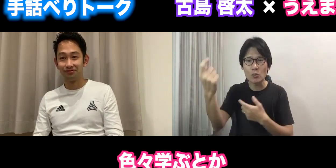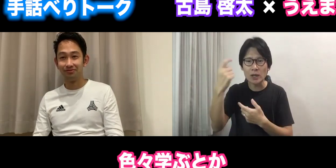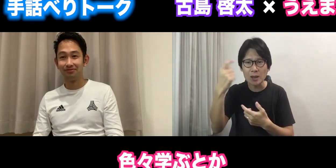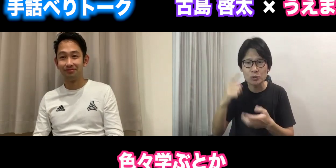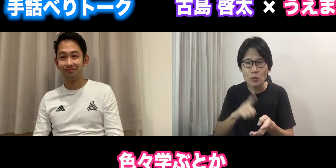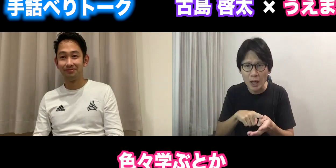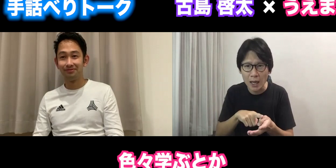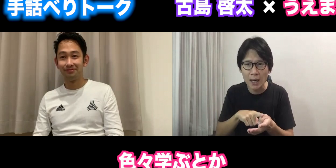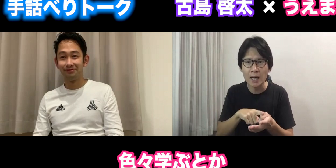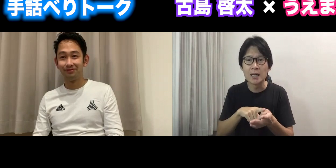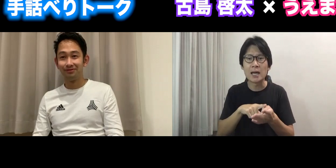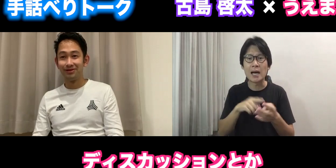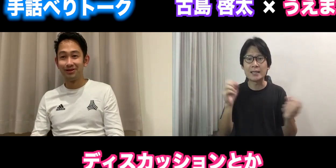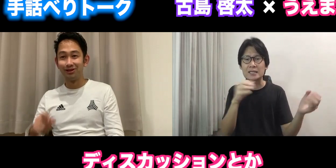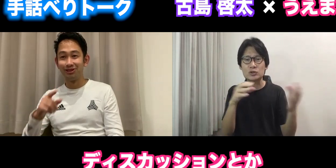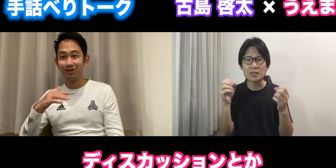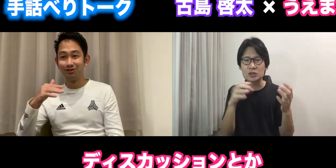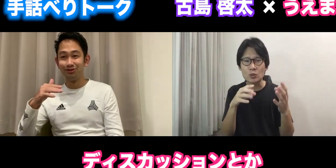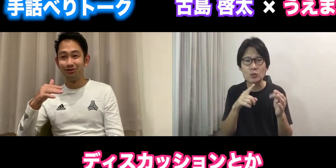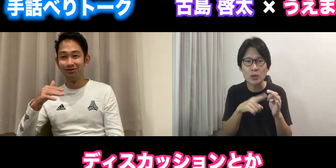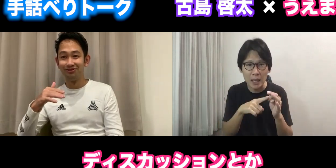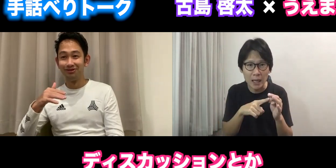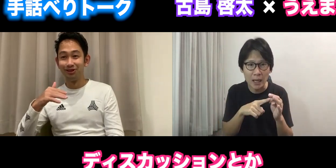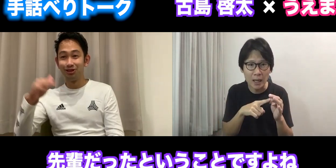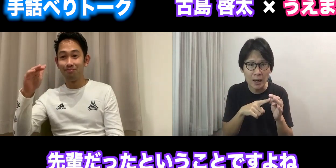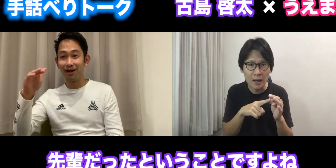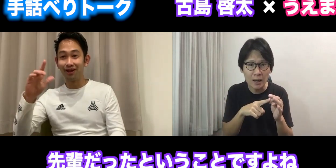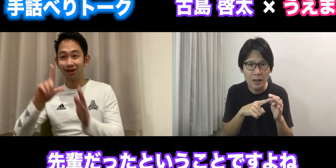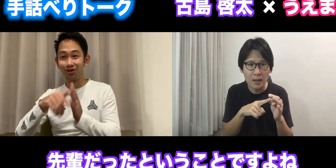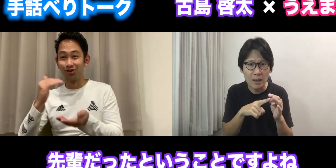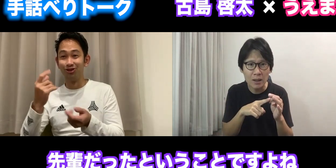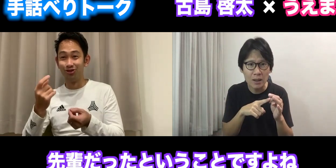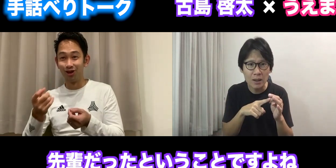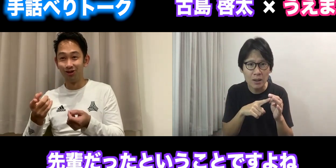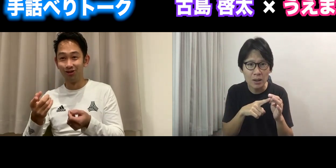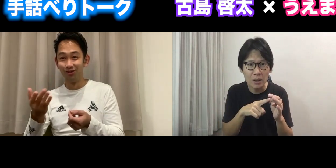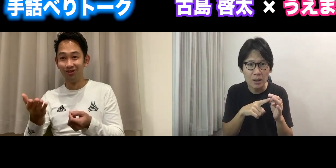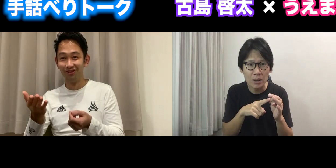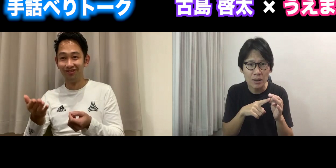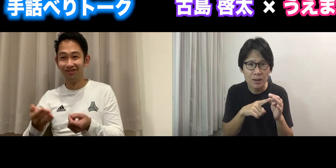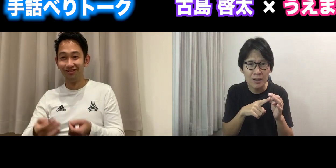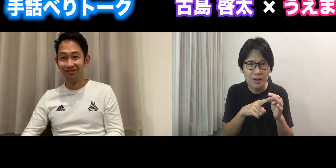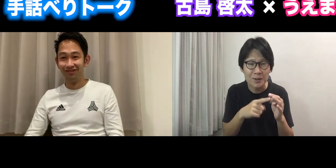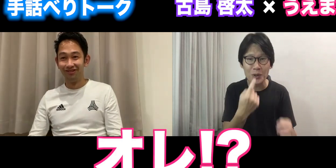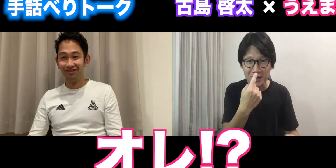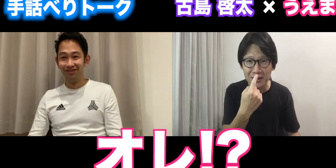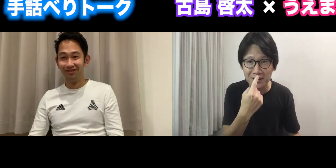学ぶとかヴィッツカー全敗だったということです俺